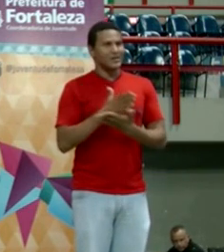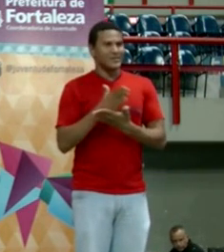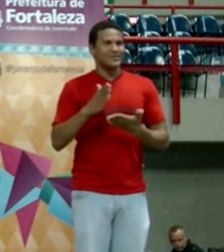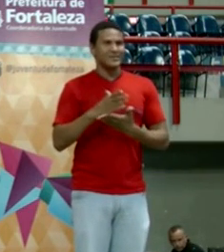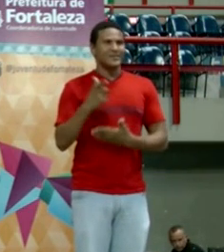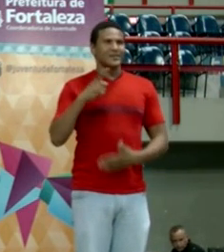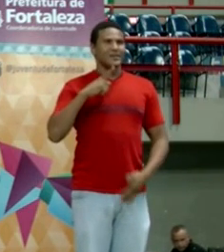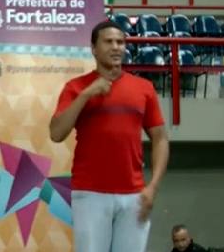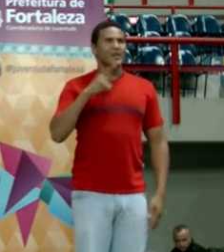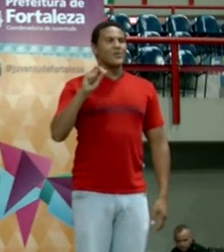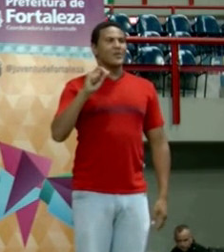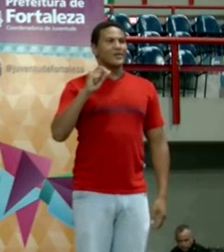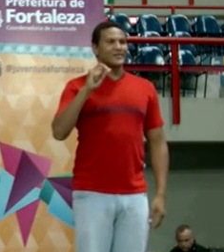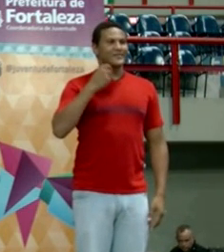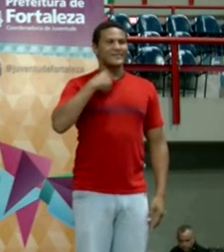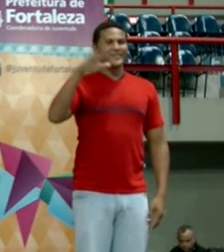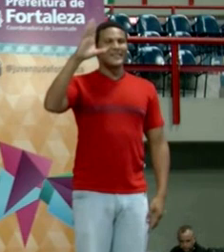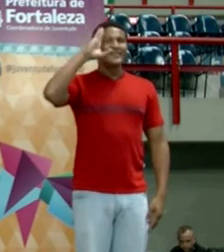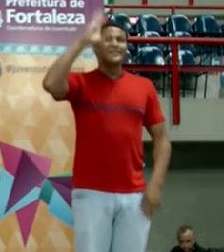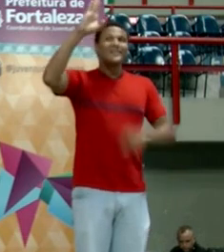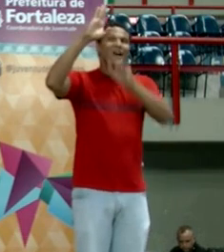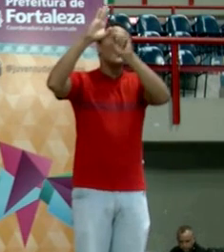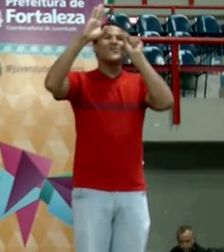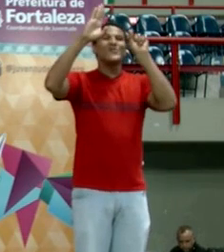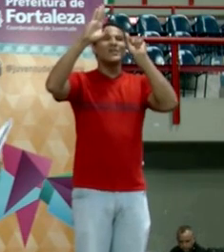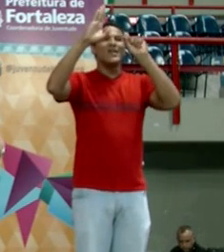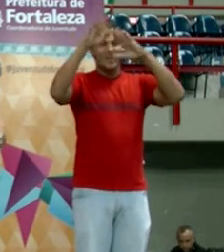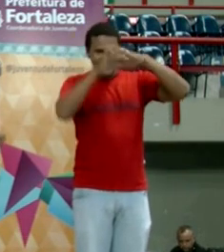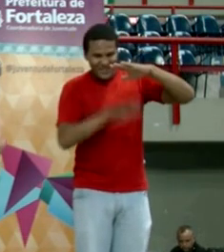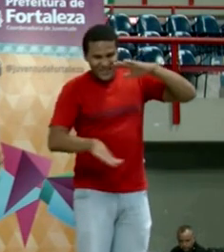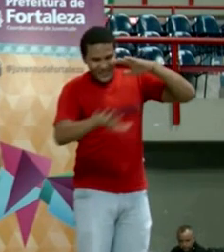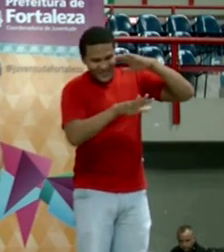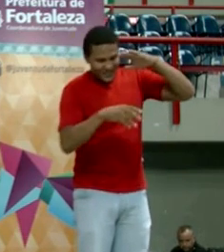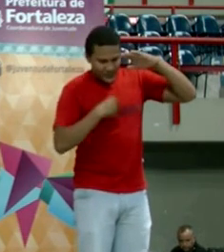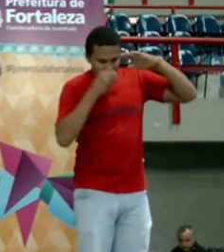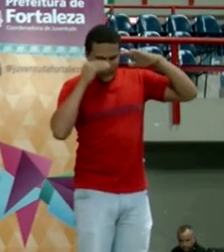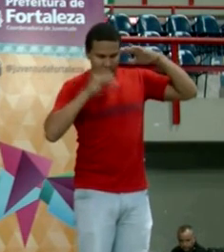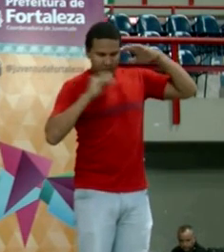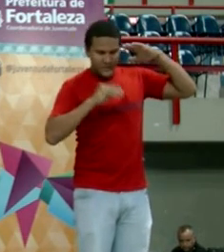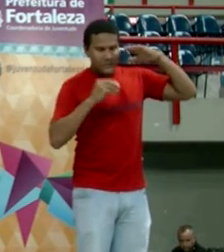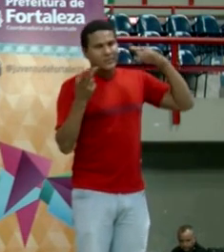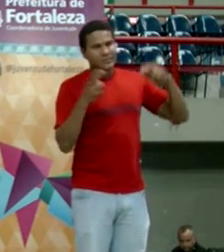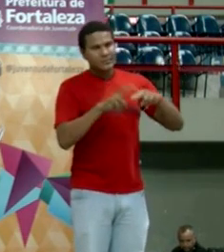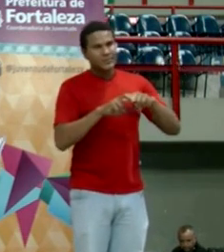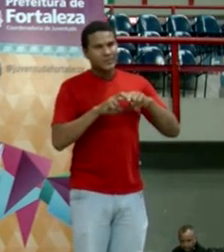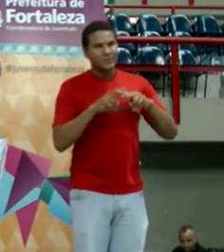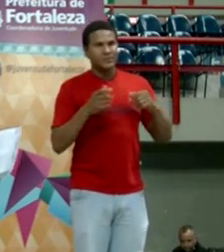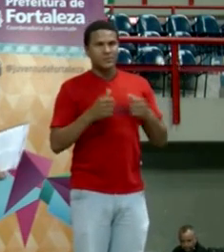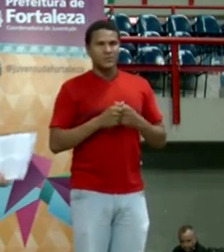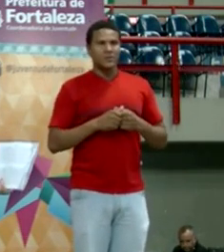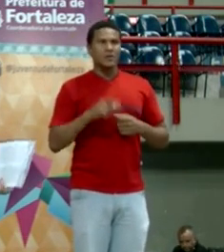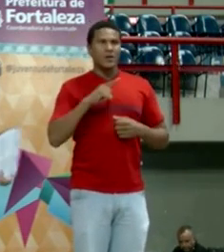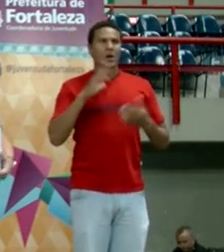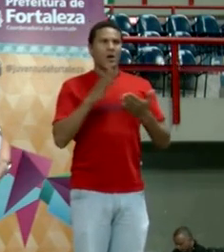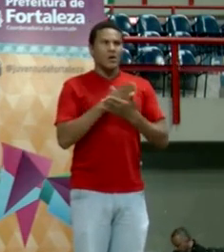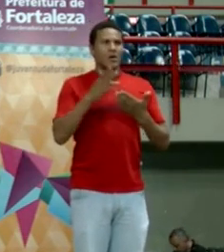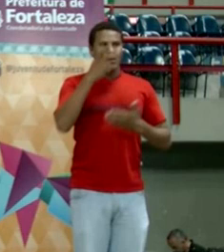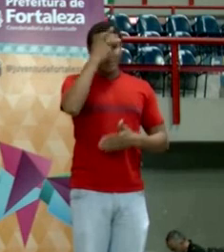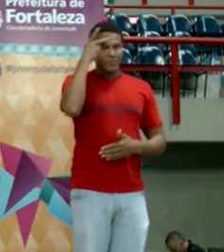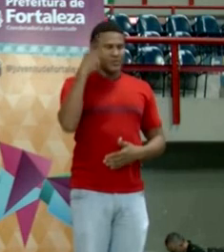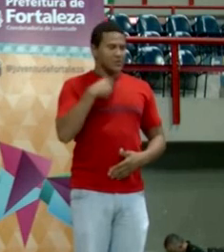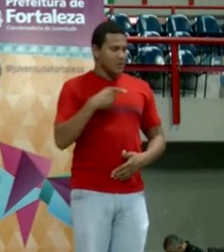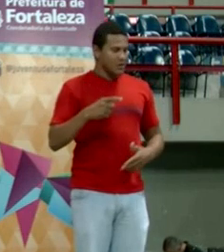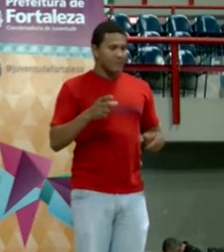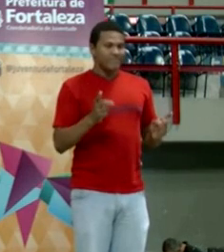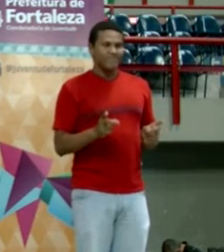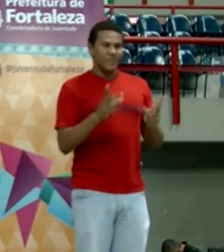algumas prioridades na vida que são bem distantes da maioria que nós aqui estamos. Tem gente que é capaz de vender um outro ser